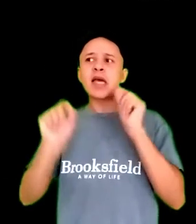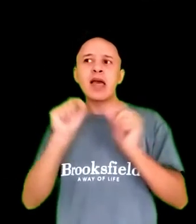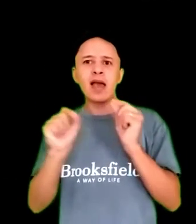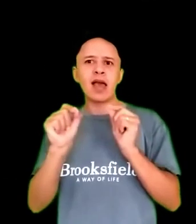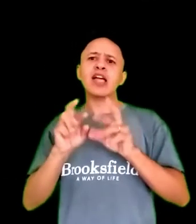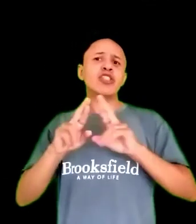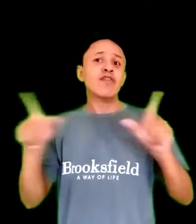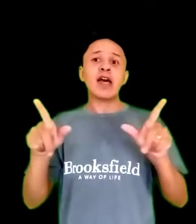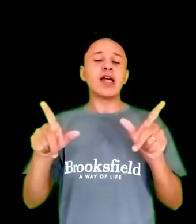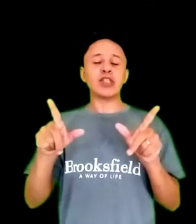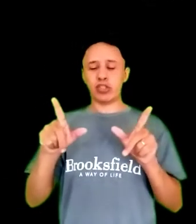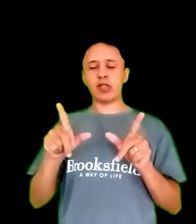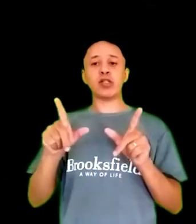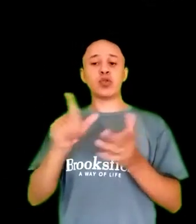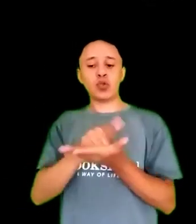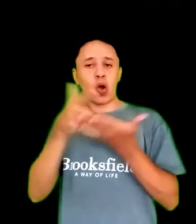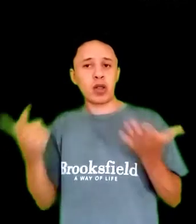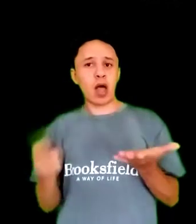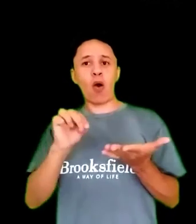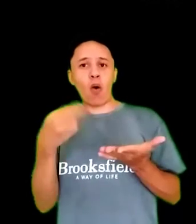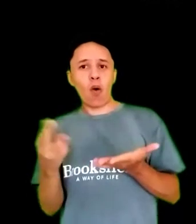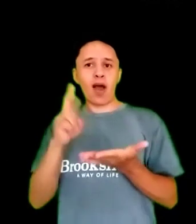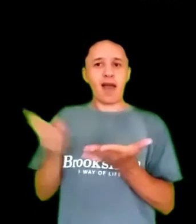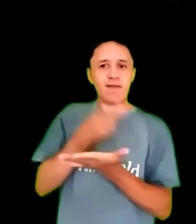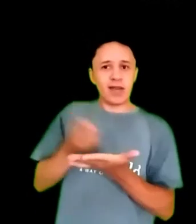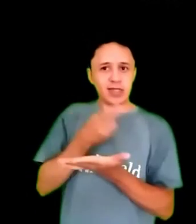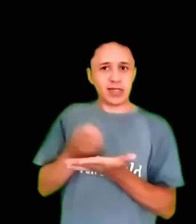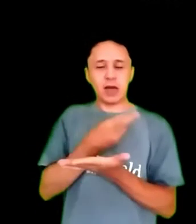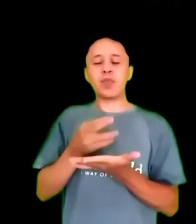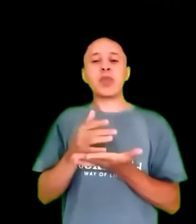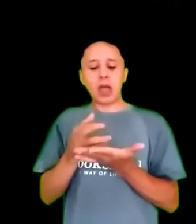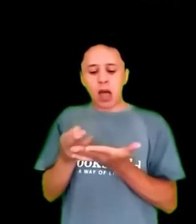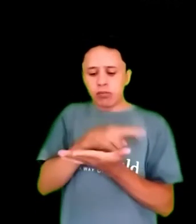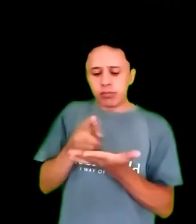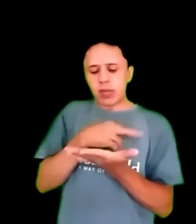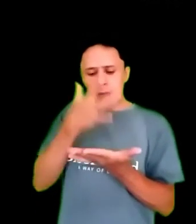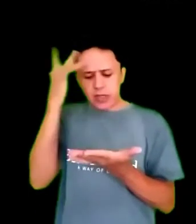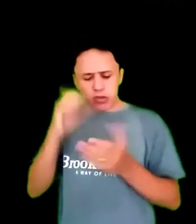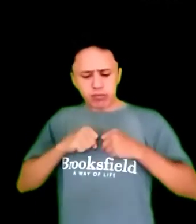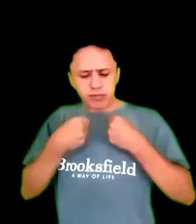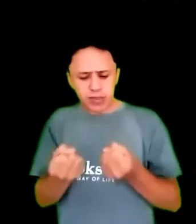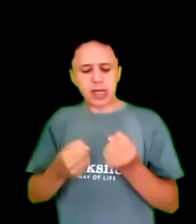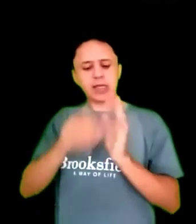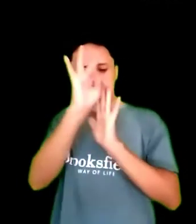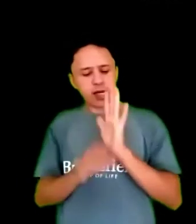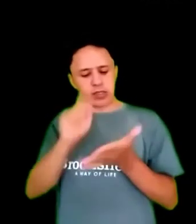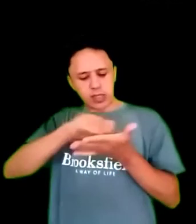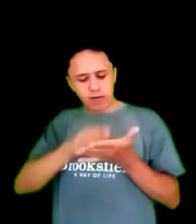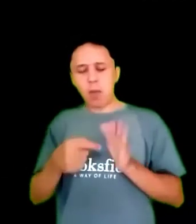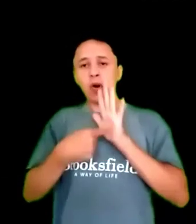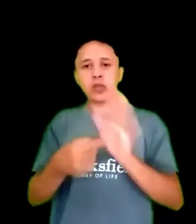texto. Diferentemente de um editorial de jornal ou revista, por exemplo, onde se empenha para escrever um texto do